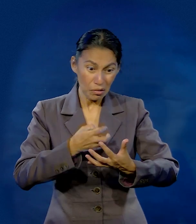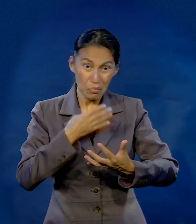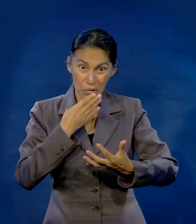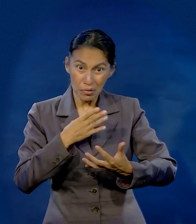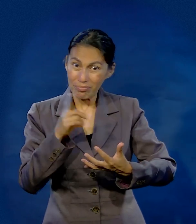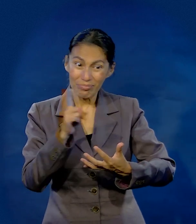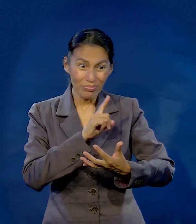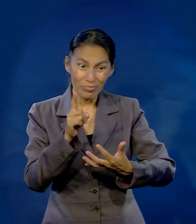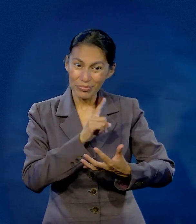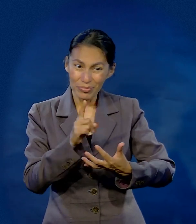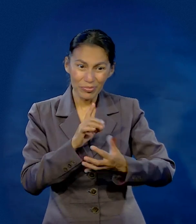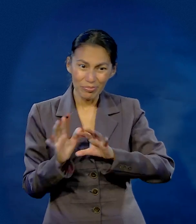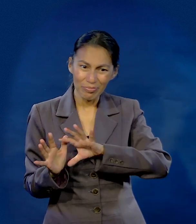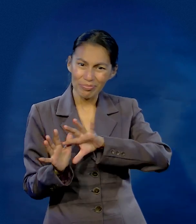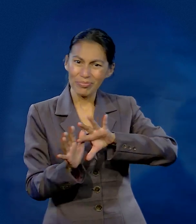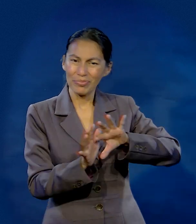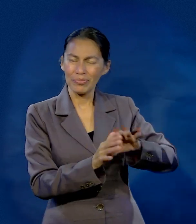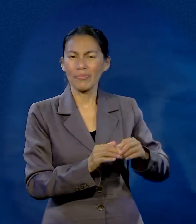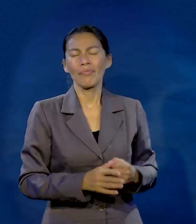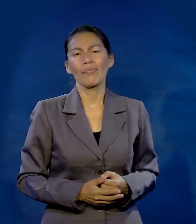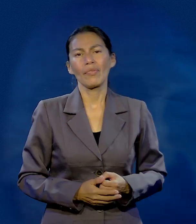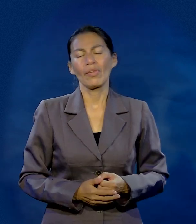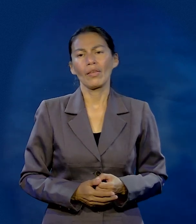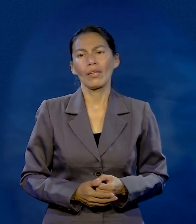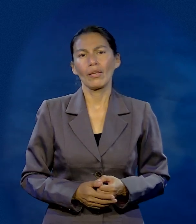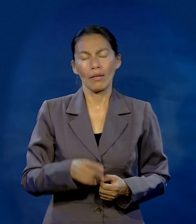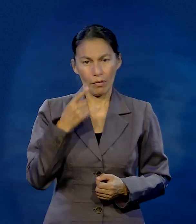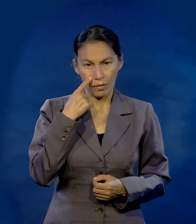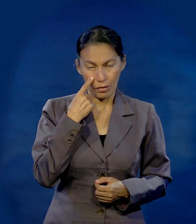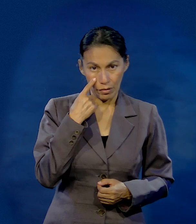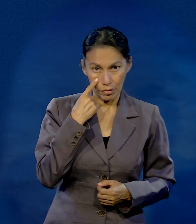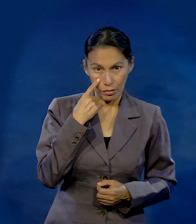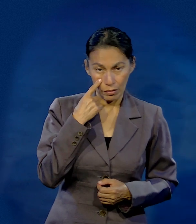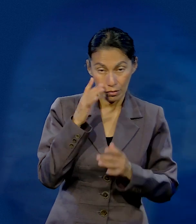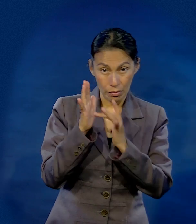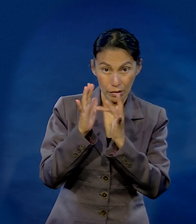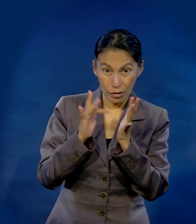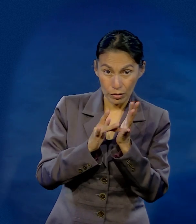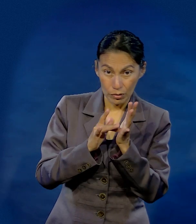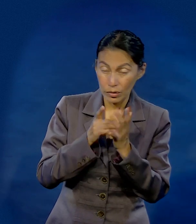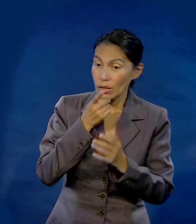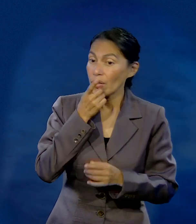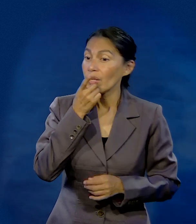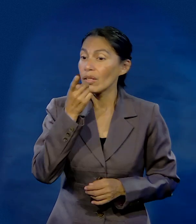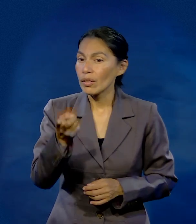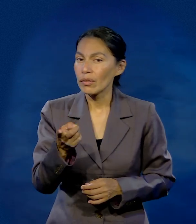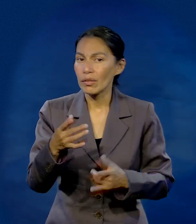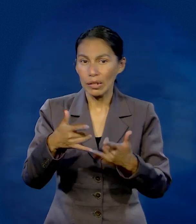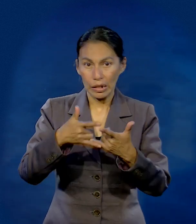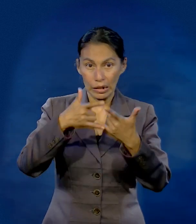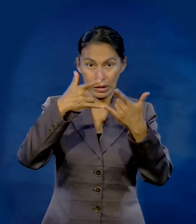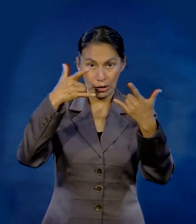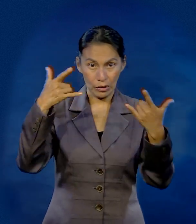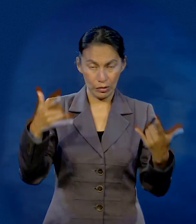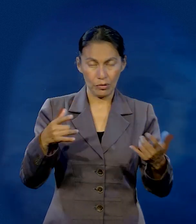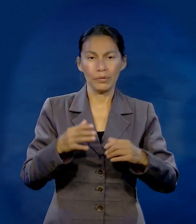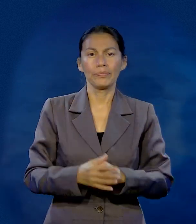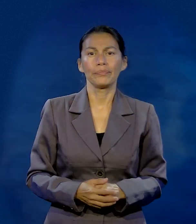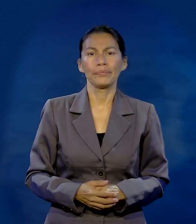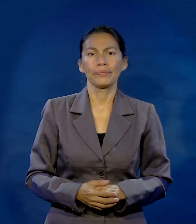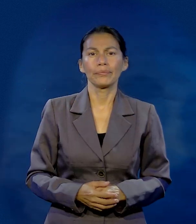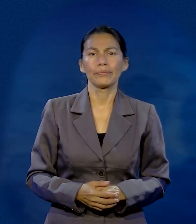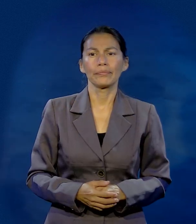la avaricia porque la vida del hombre no consiste en la abundancia de los bienes que posee tanto